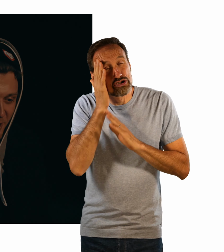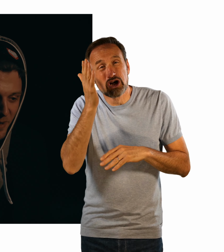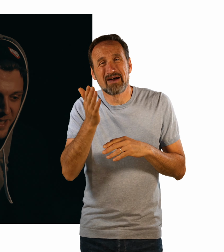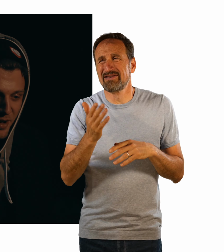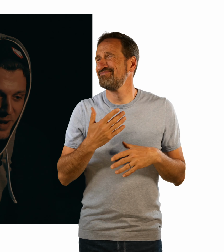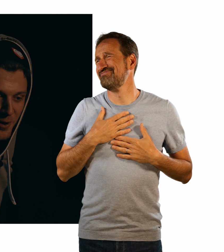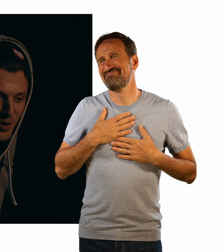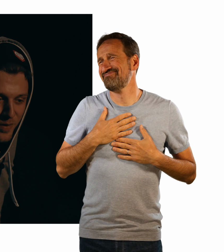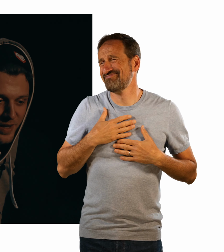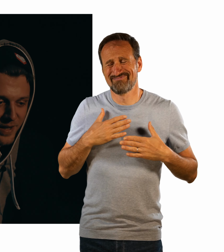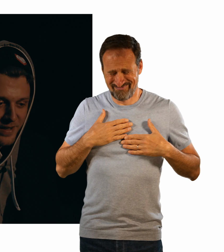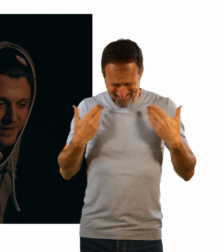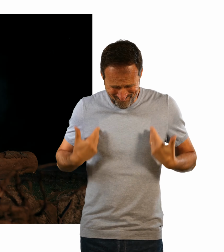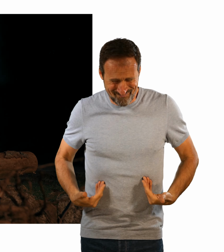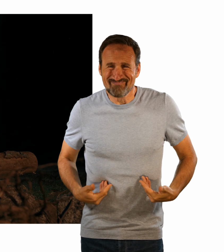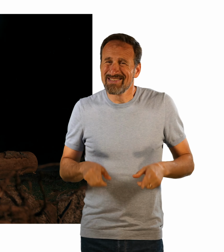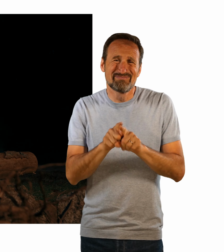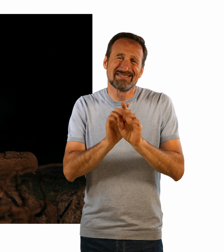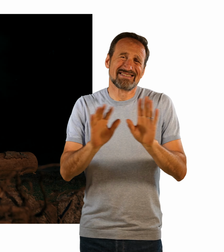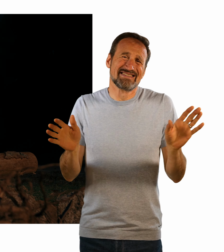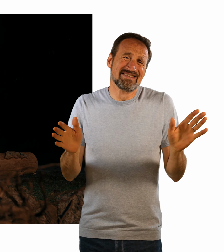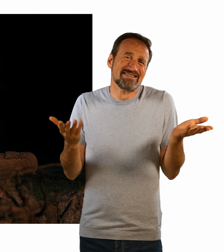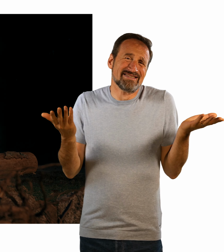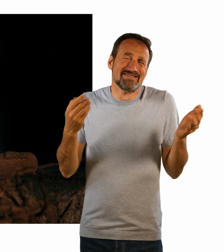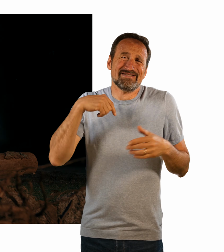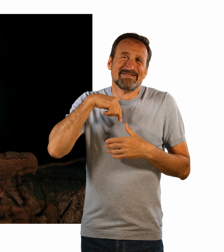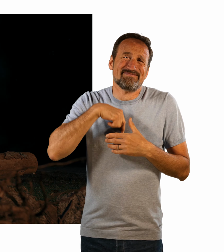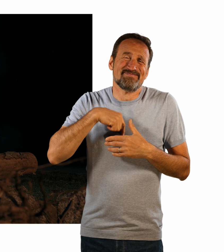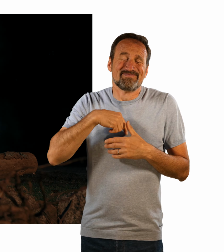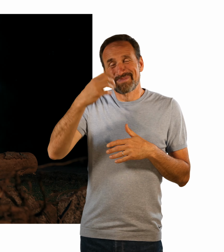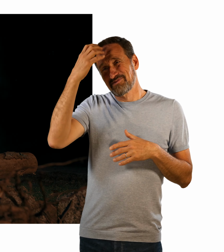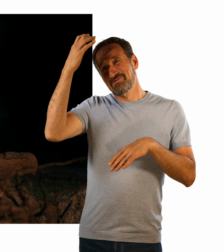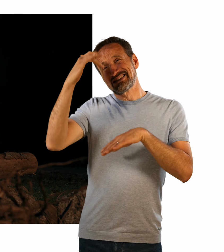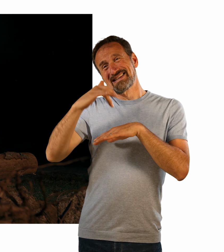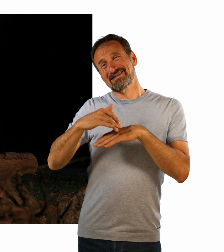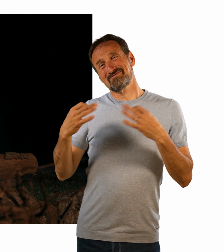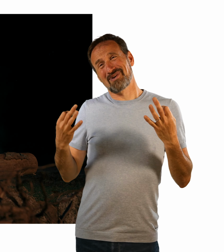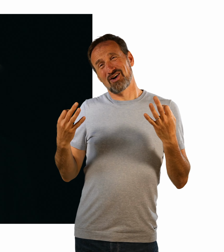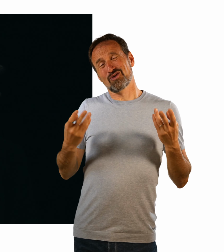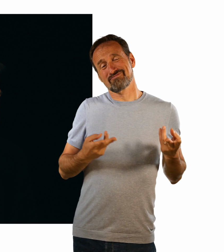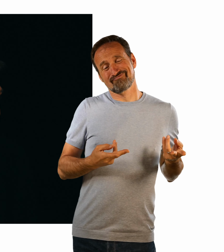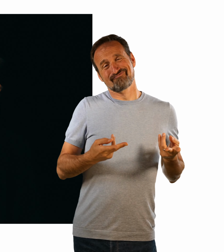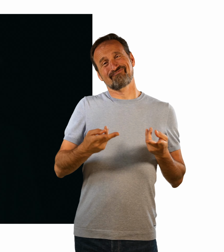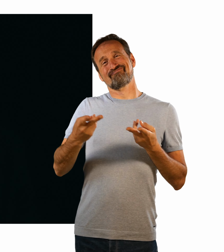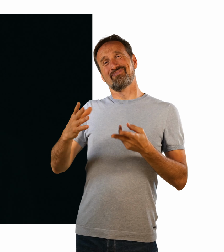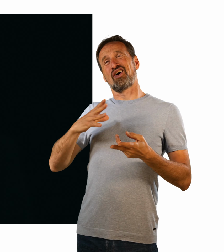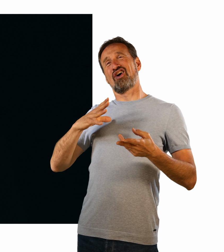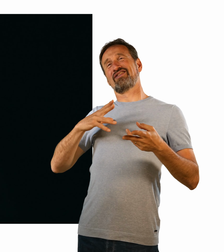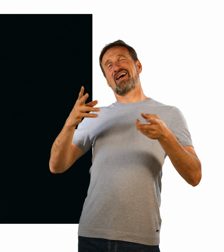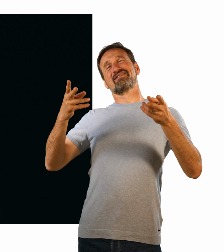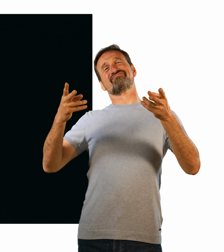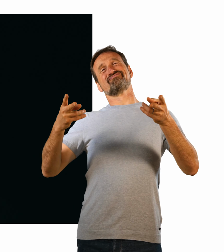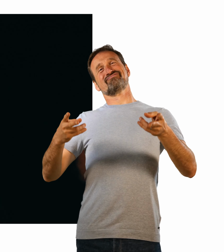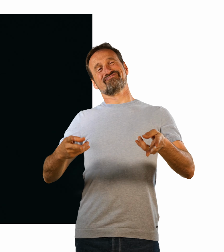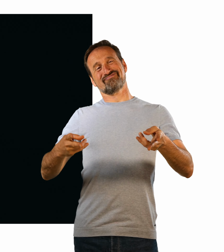Ich bin es einfach nicht, ich konnte es nicht. Und die Prinzessin wird ins Hotelbett getragen. Was mir am schwersten